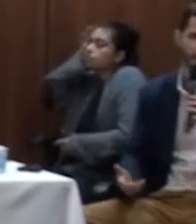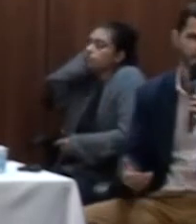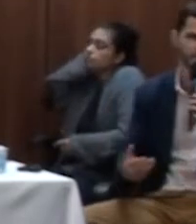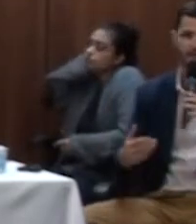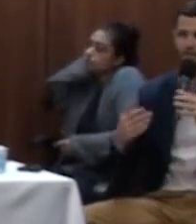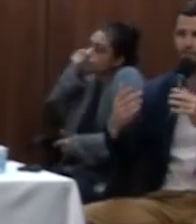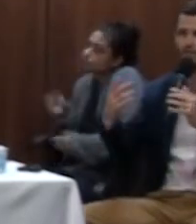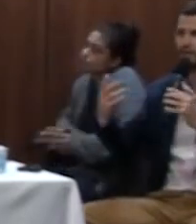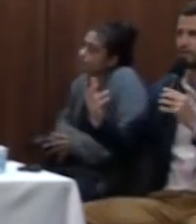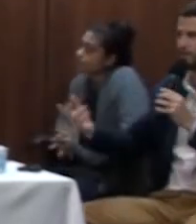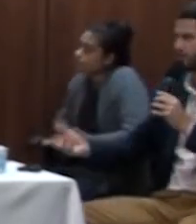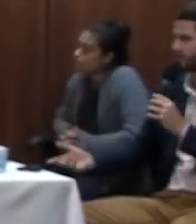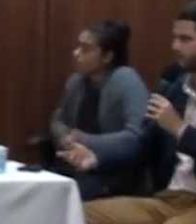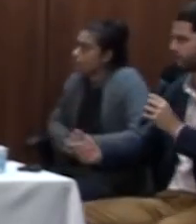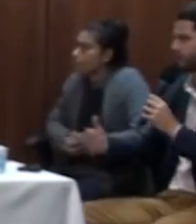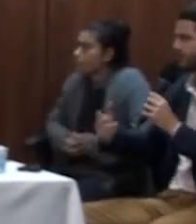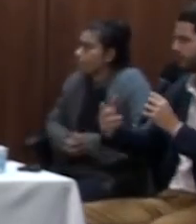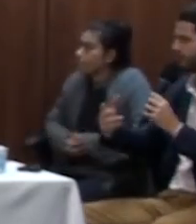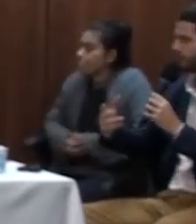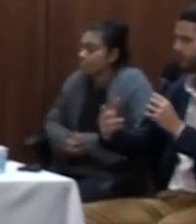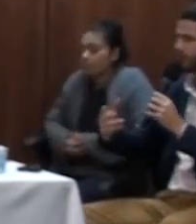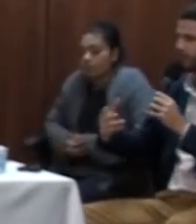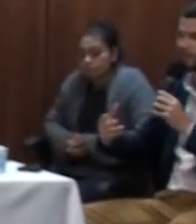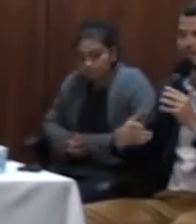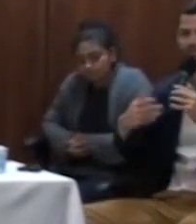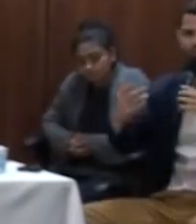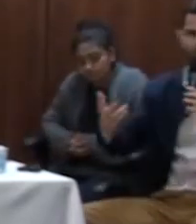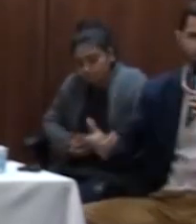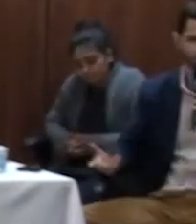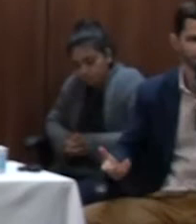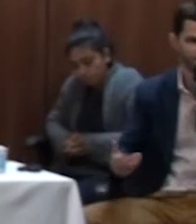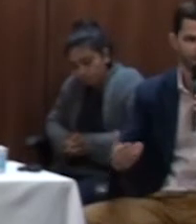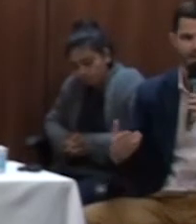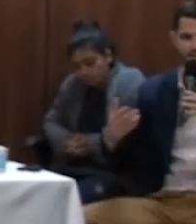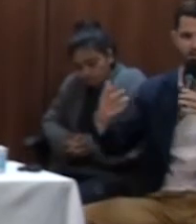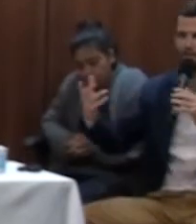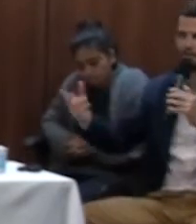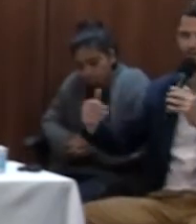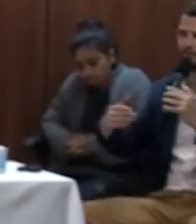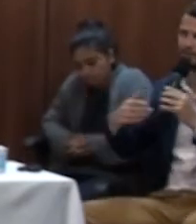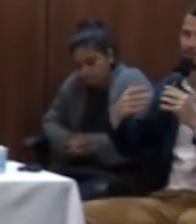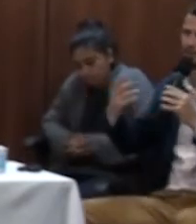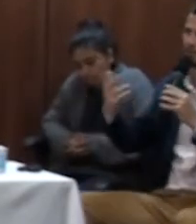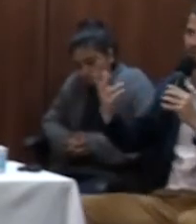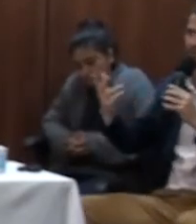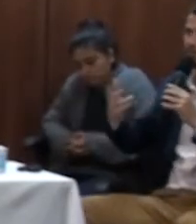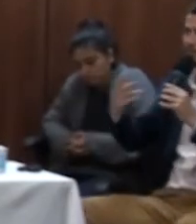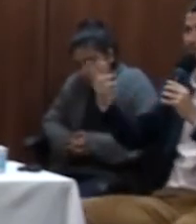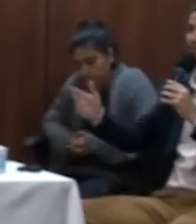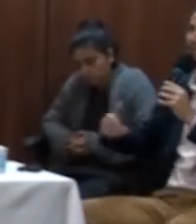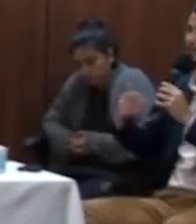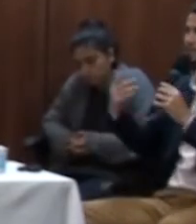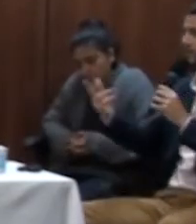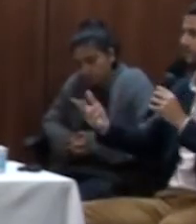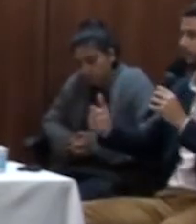de usuários, atendemos diversas manifestações coletivas de usuários que assumiram formas de